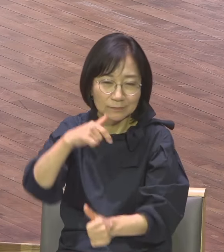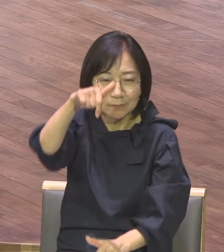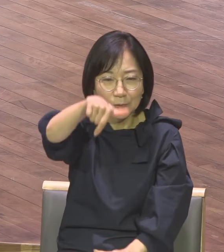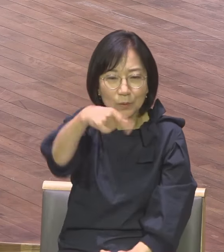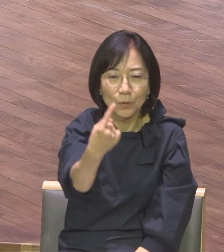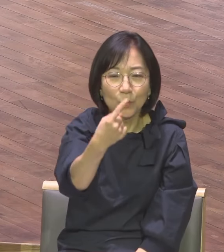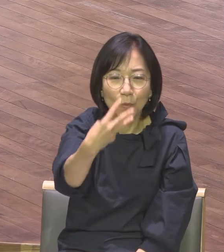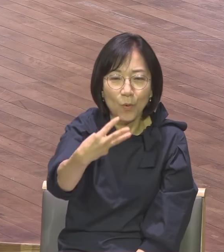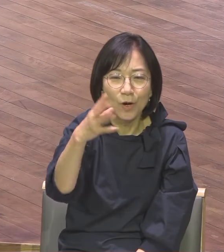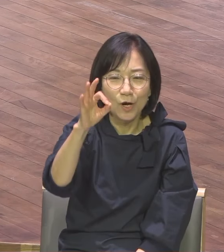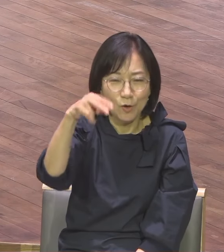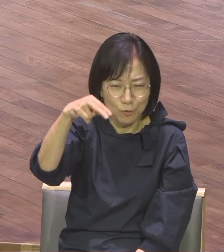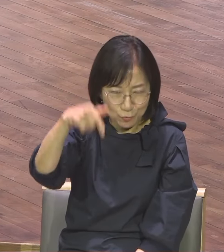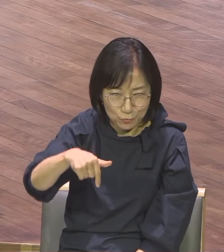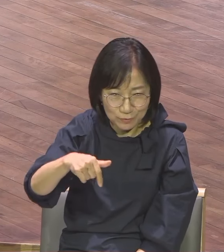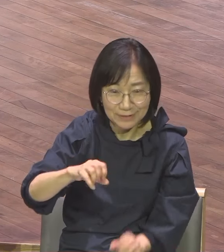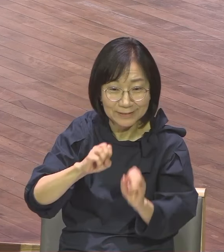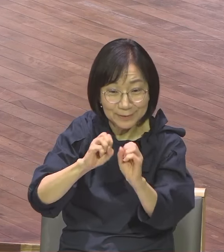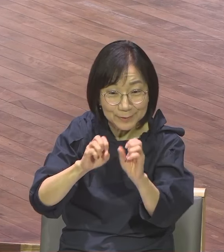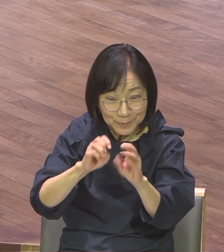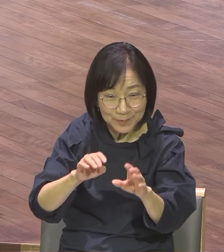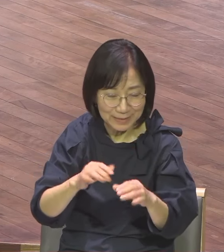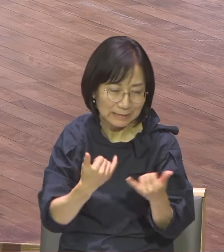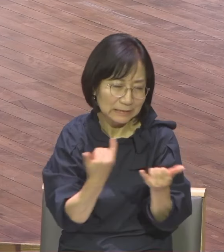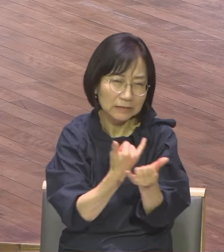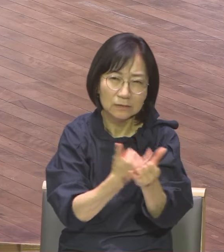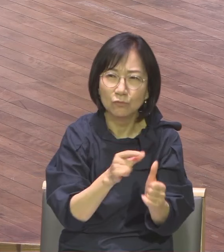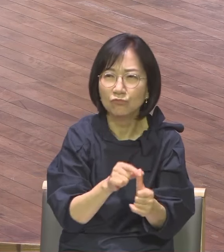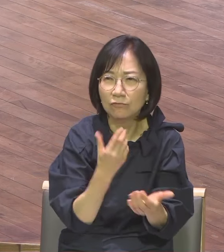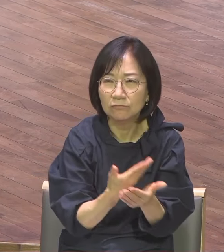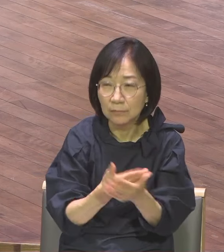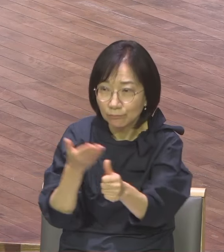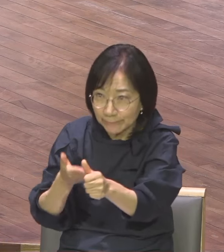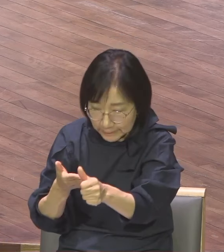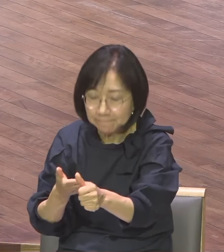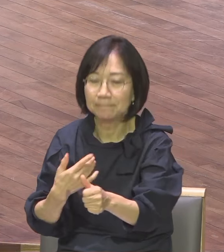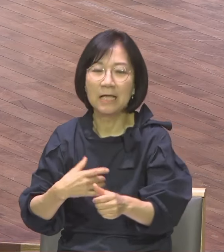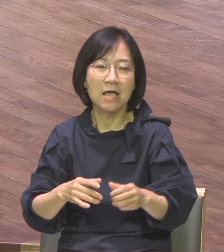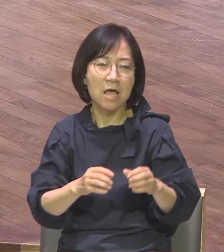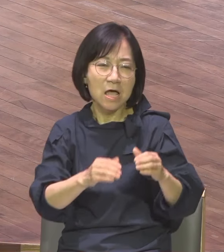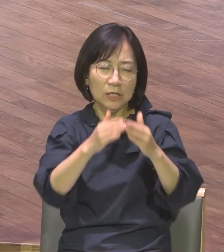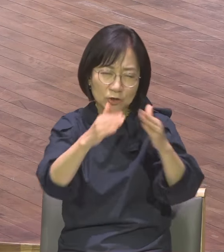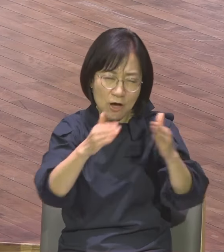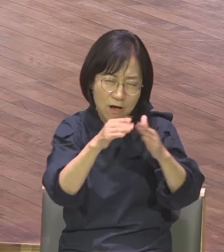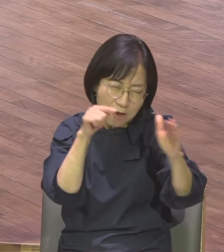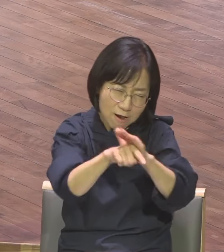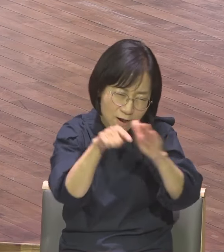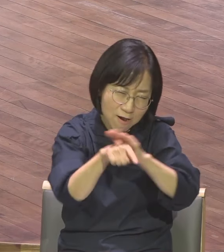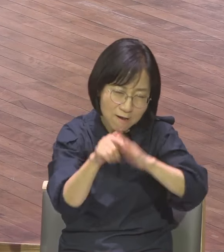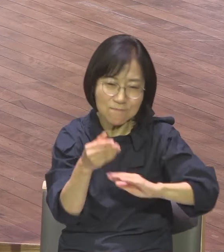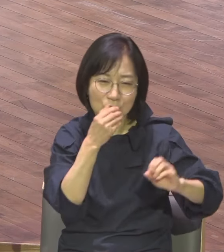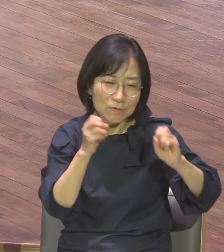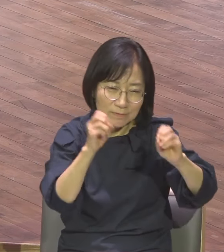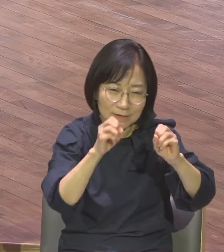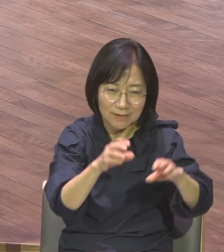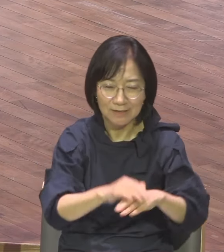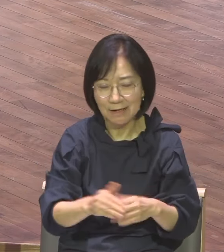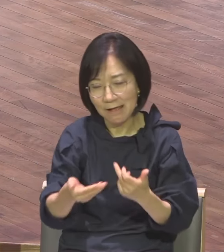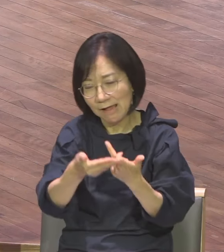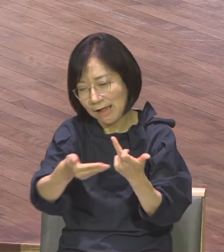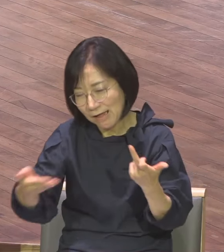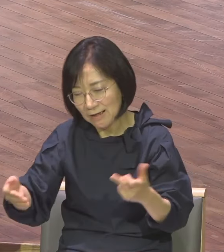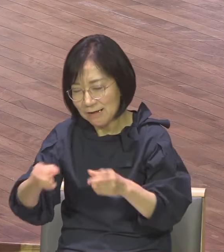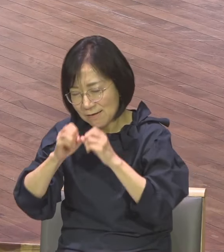권력전도하는 팀들이 바쁘더만 엄청나게 그렇게 많이 뛰고 있더라고. 어? 정말 이 운동 이